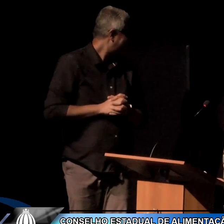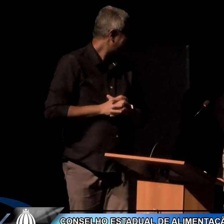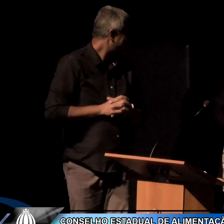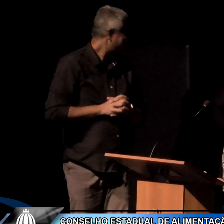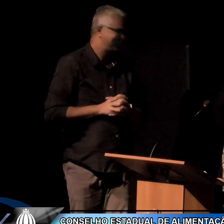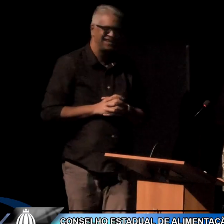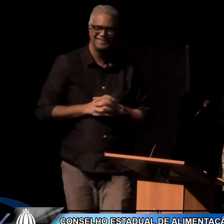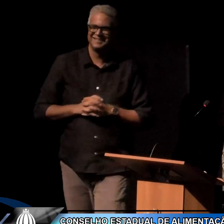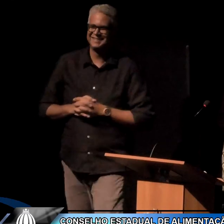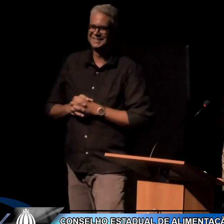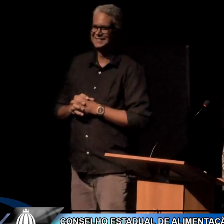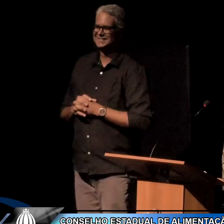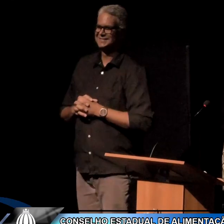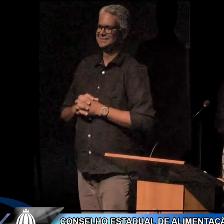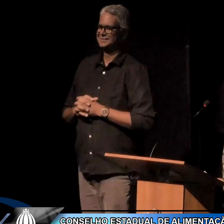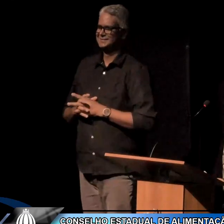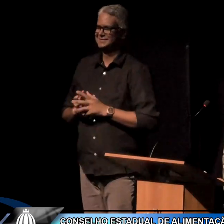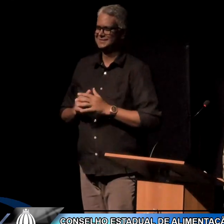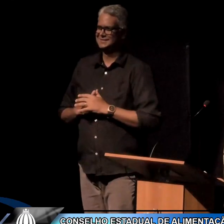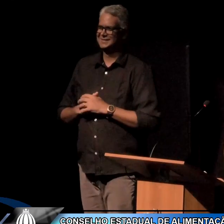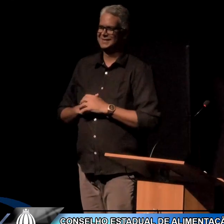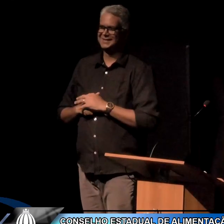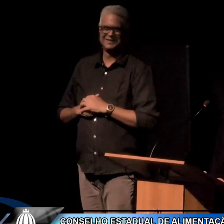ele não consegue